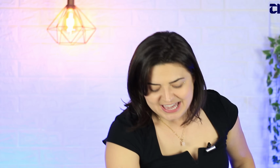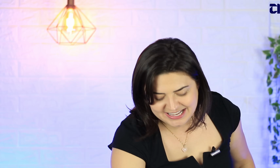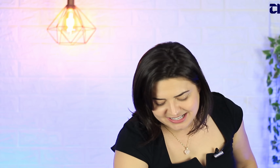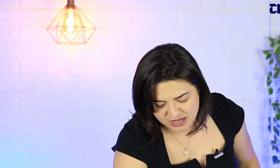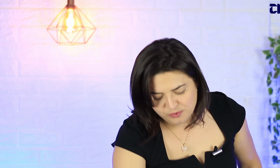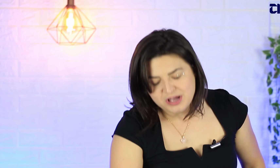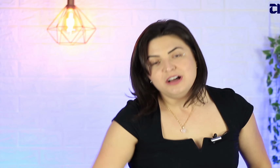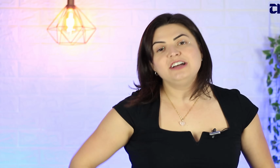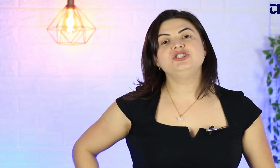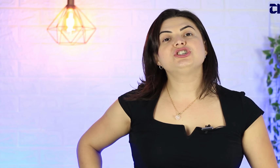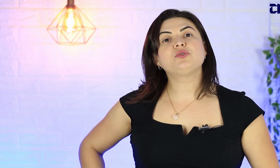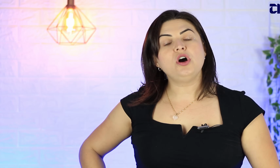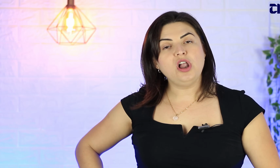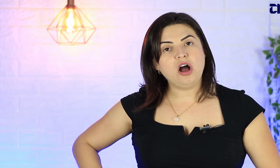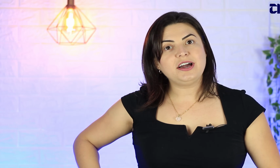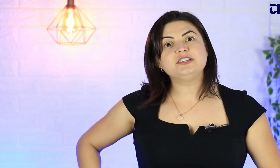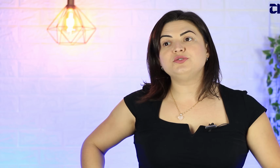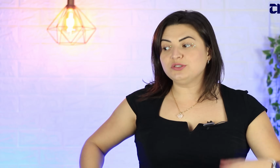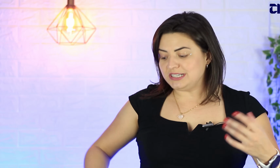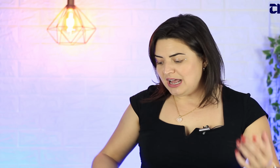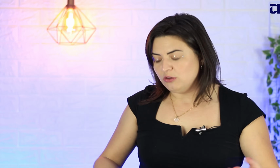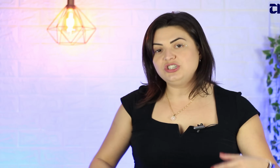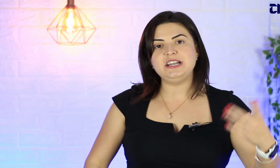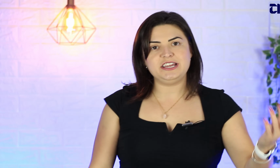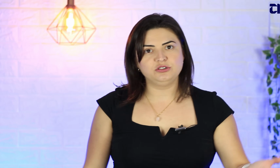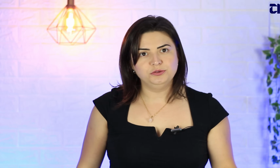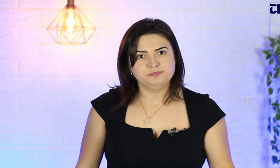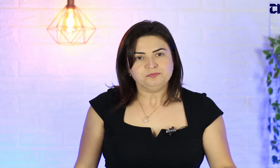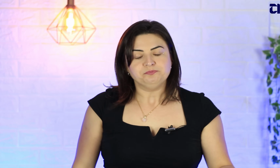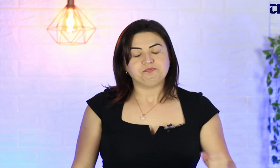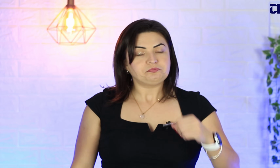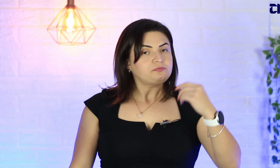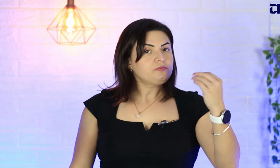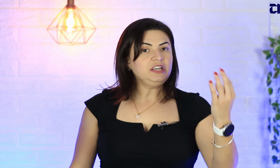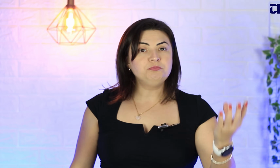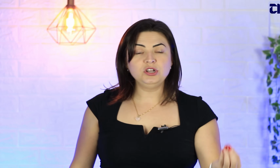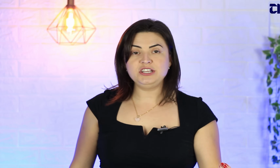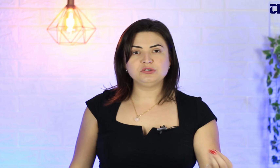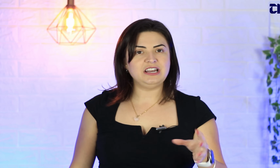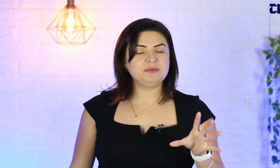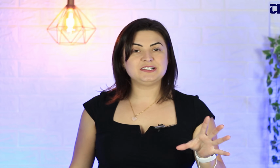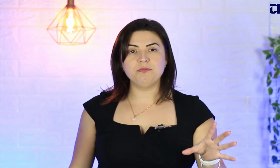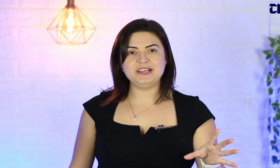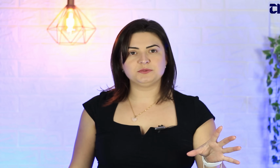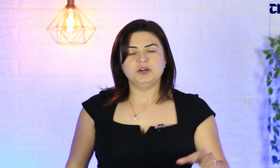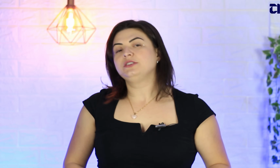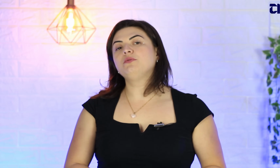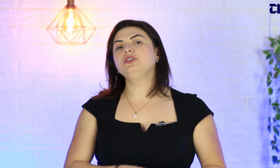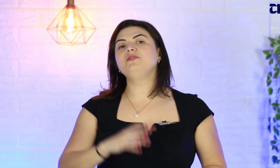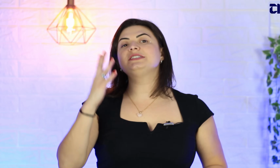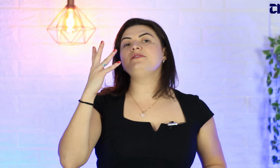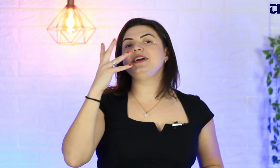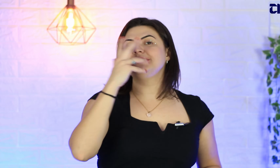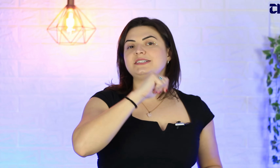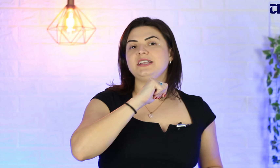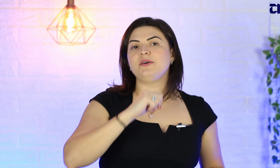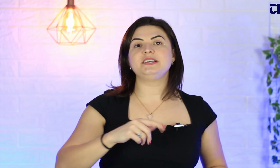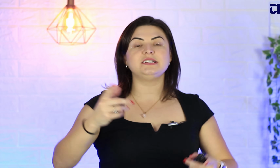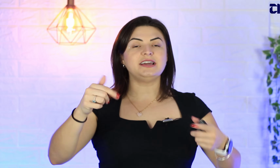Então, a gente coloca isso. E o sinal de lindo e bonito na Libras é o mesmo. Então, quando você vê esse sinal aqui, você